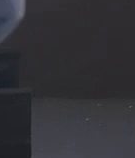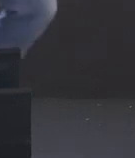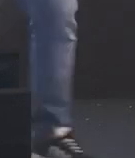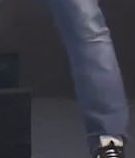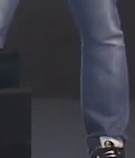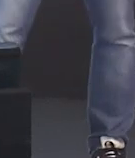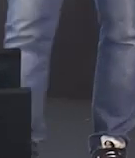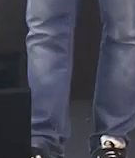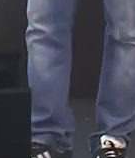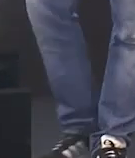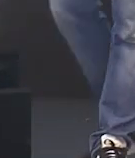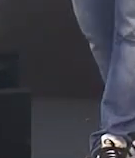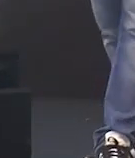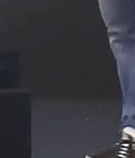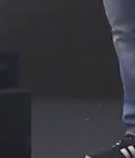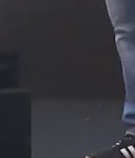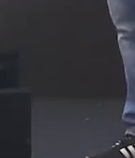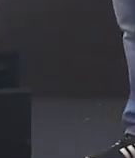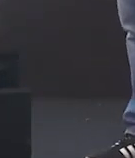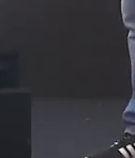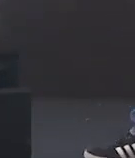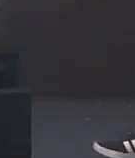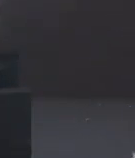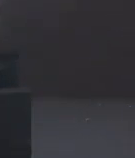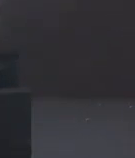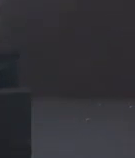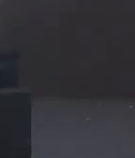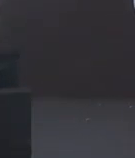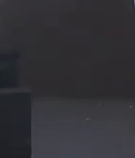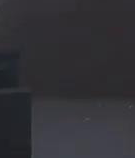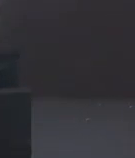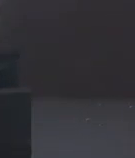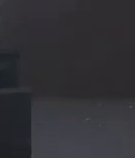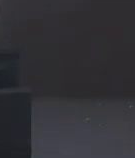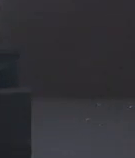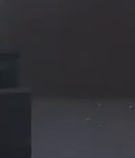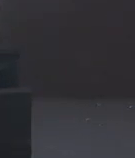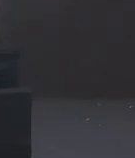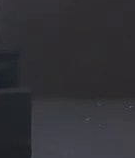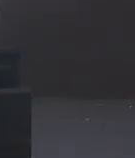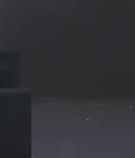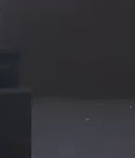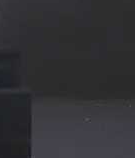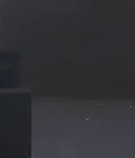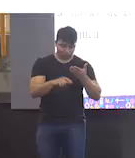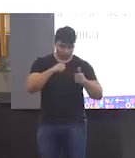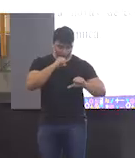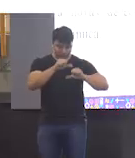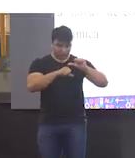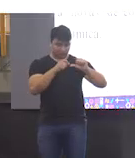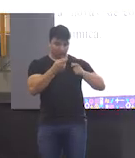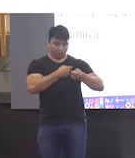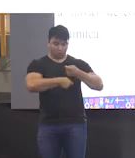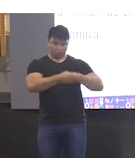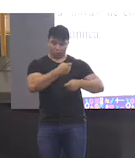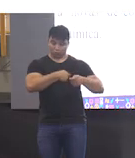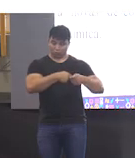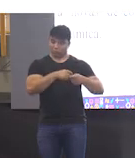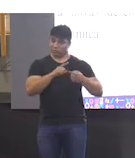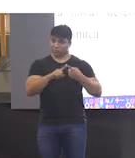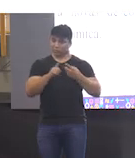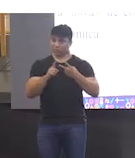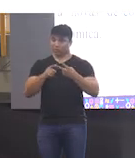Vamos lá. O realismo reflete as profundas transformações econômicas,